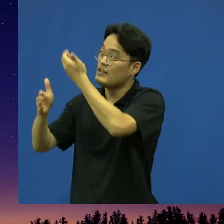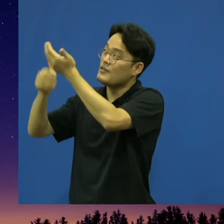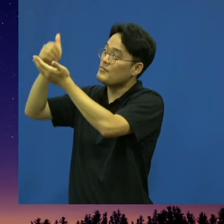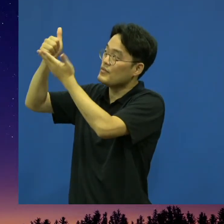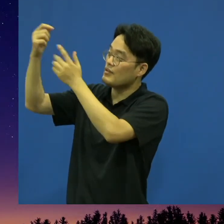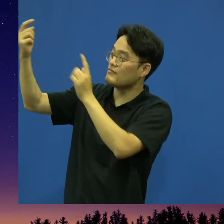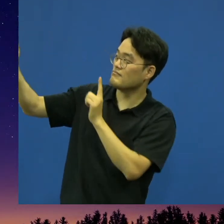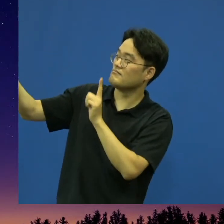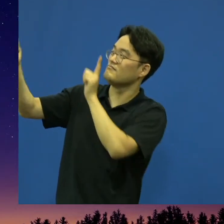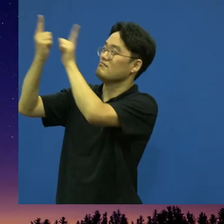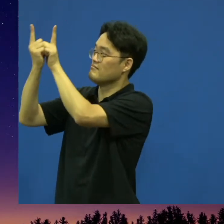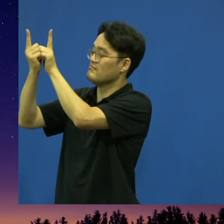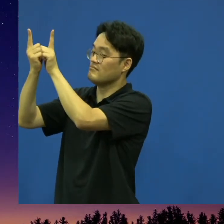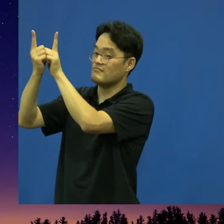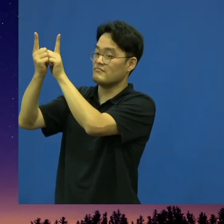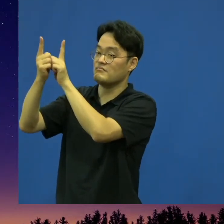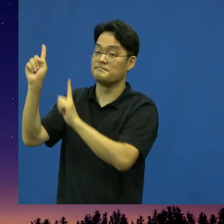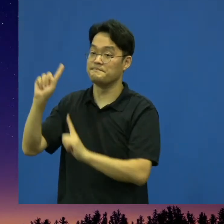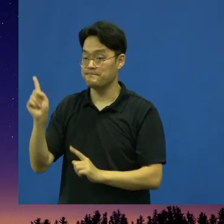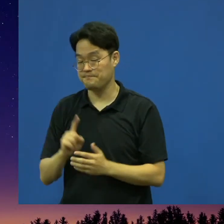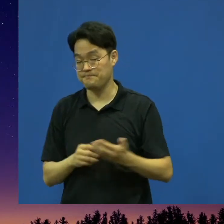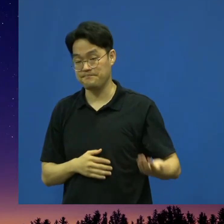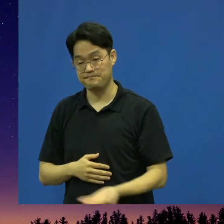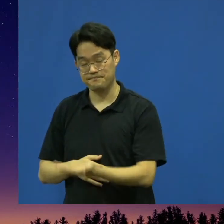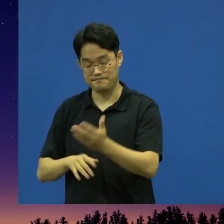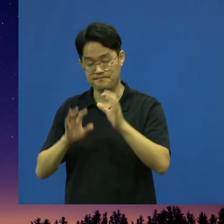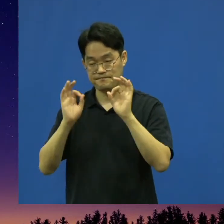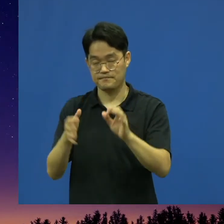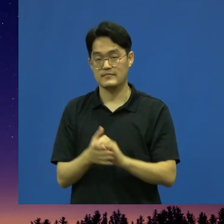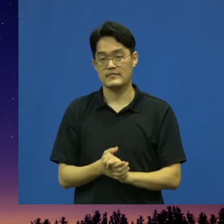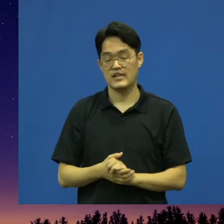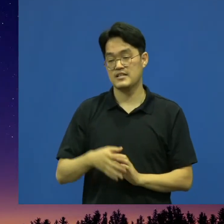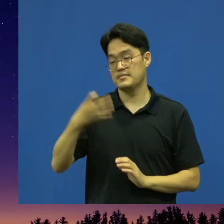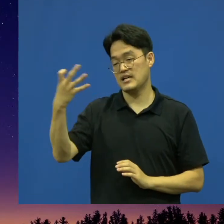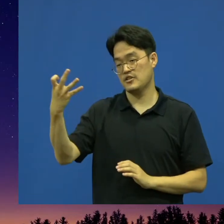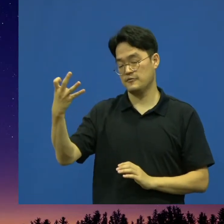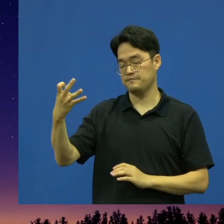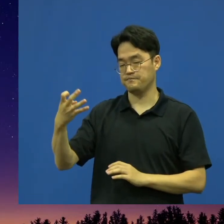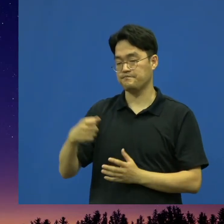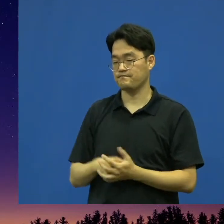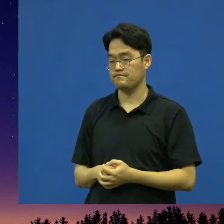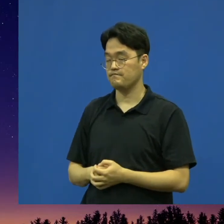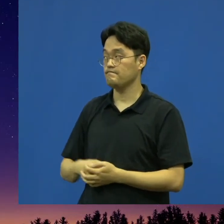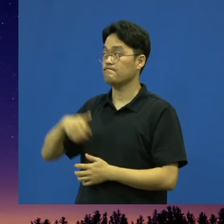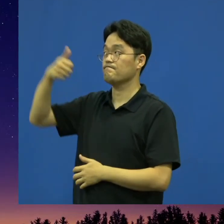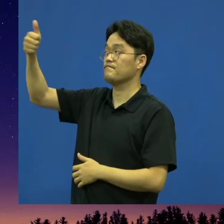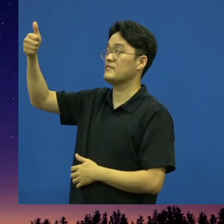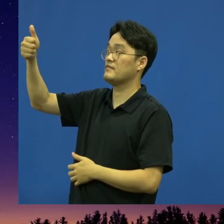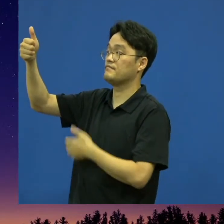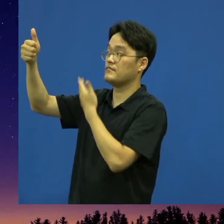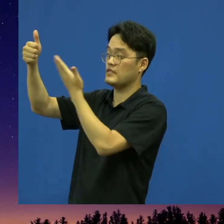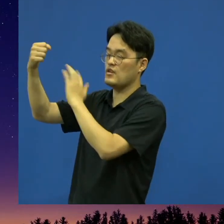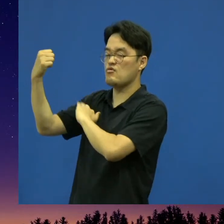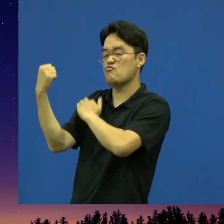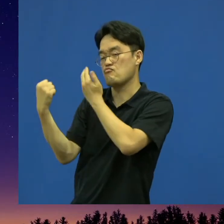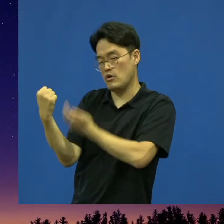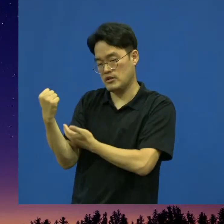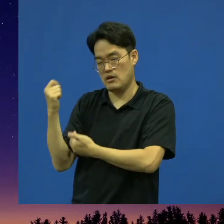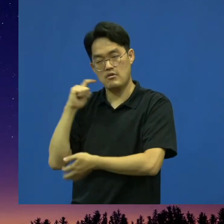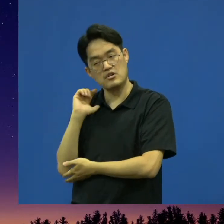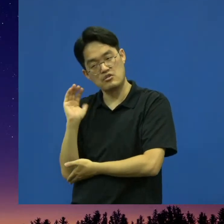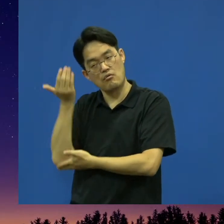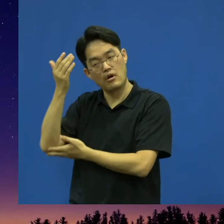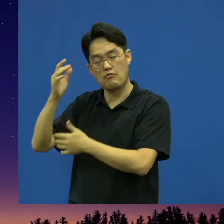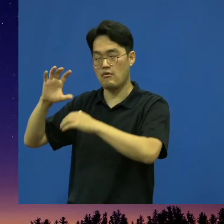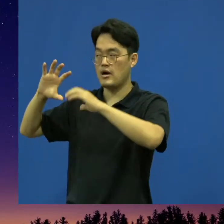뭘 하십니까? 여러분 한번 보십시오. 14절에 그에게 권세와 영광과